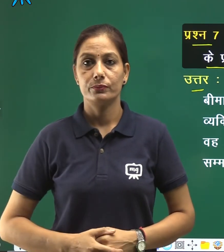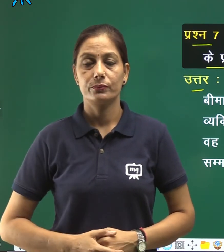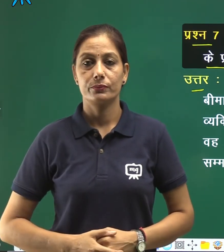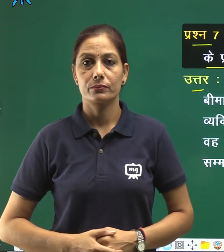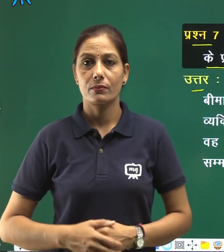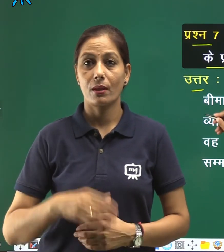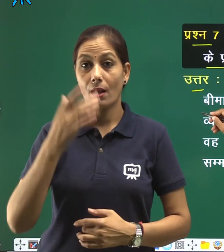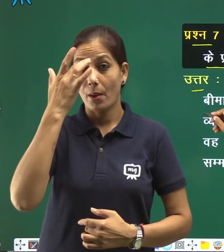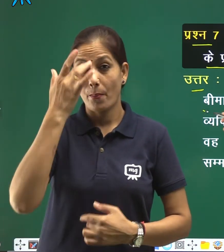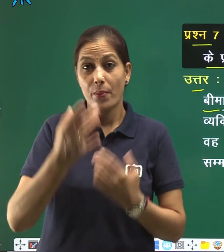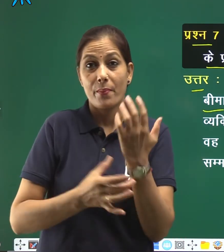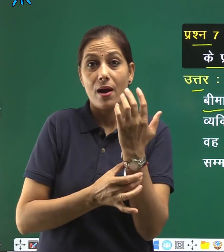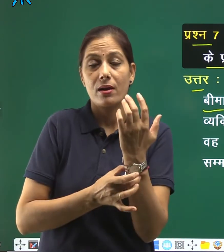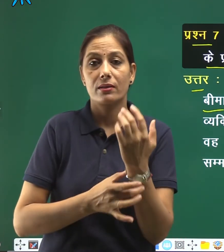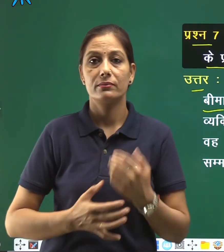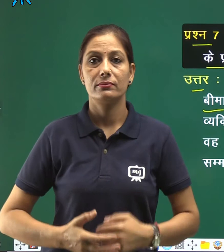बीमार,